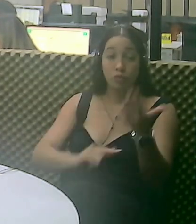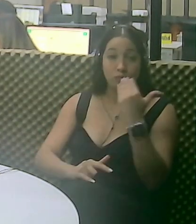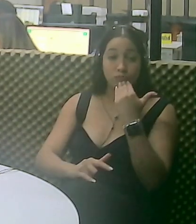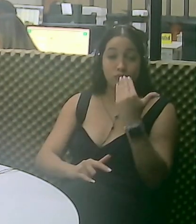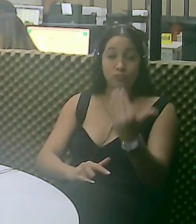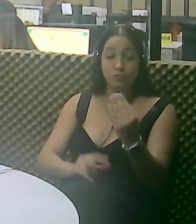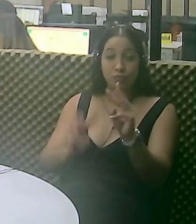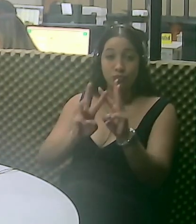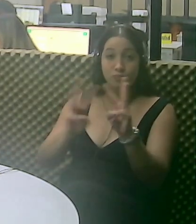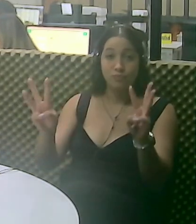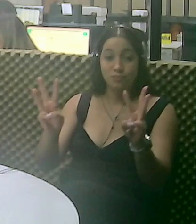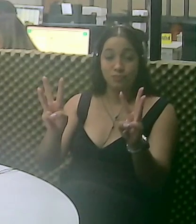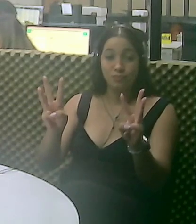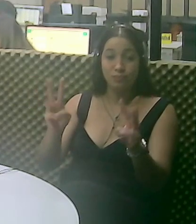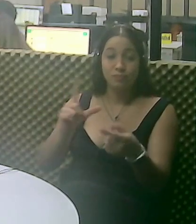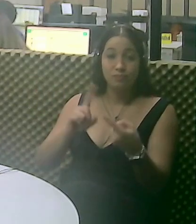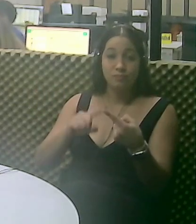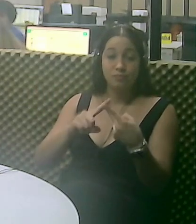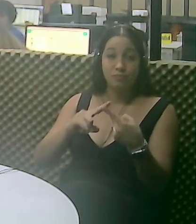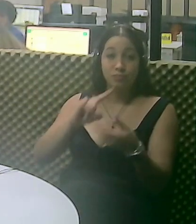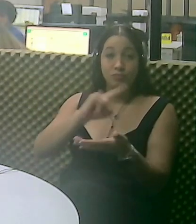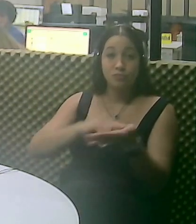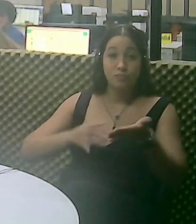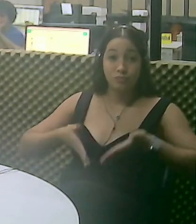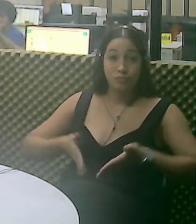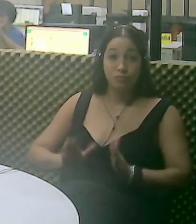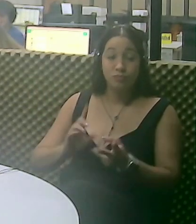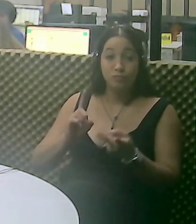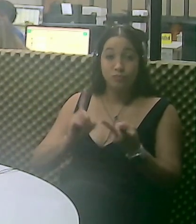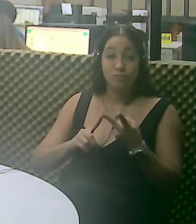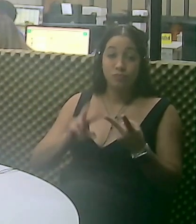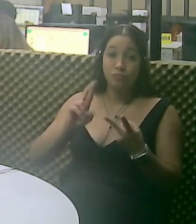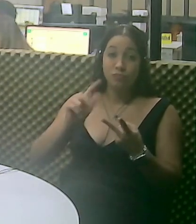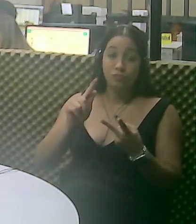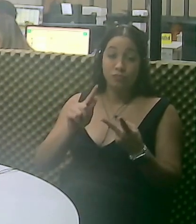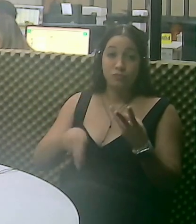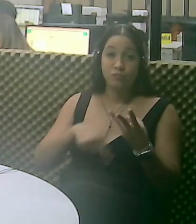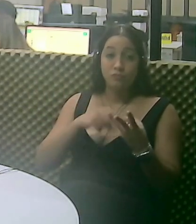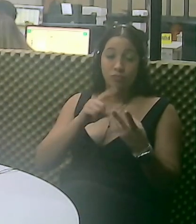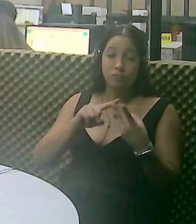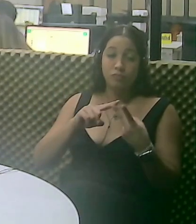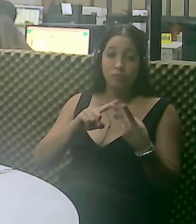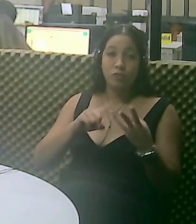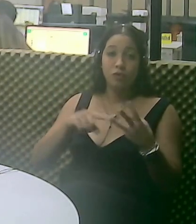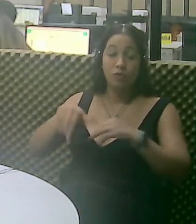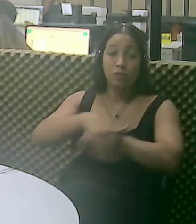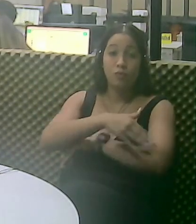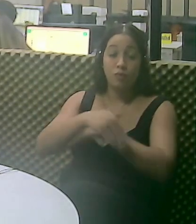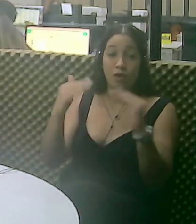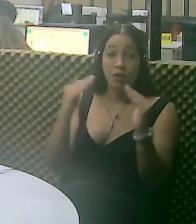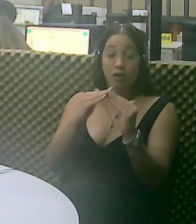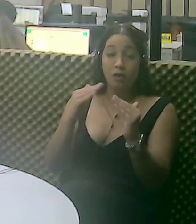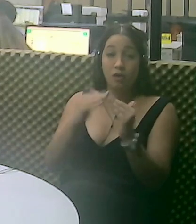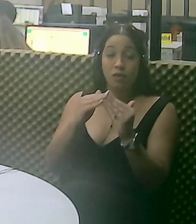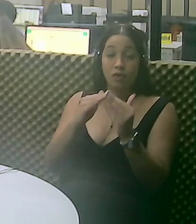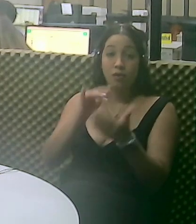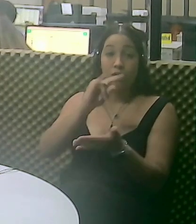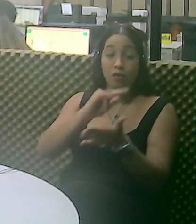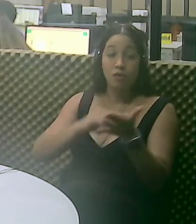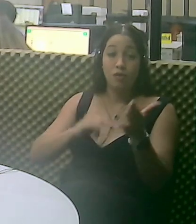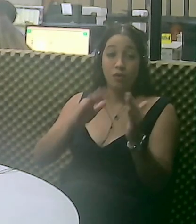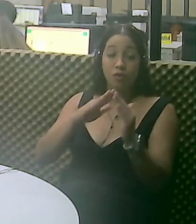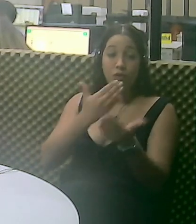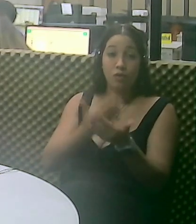pela plataforma, sendo eles certidão de nascimento ou RG do aluno, comprovante de residência, atestado